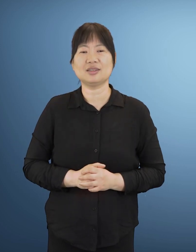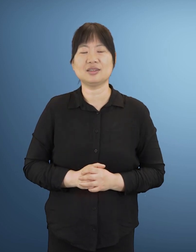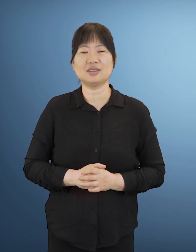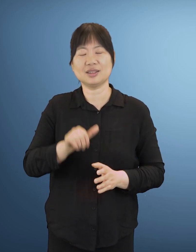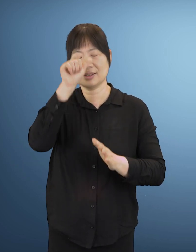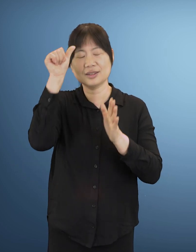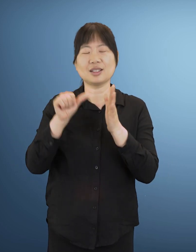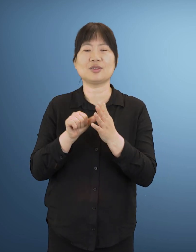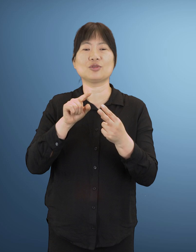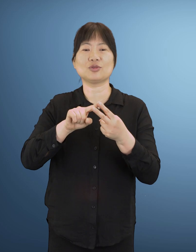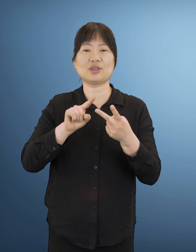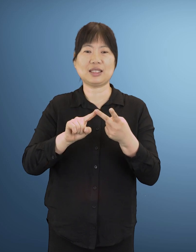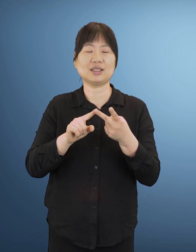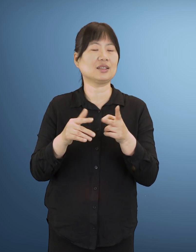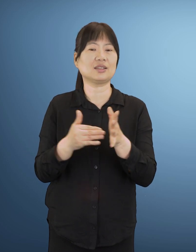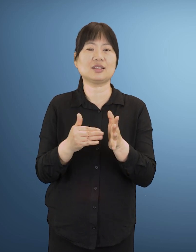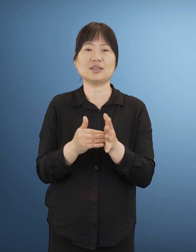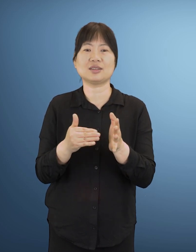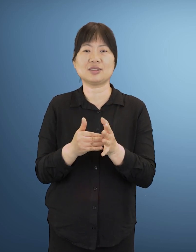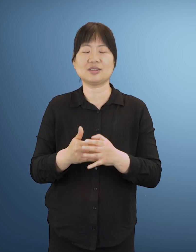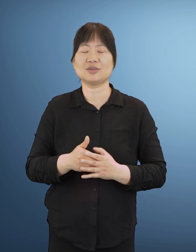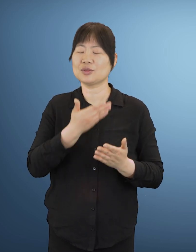인생은 두 가지밖에 없어요.